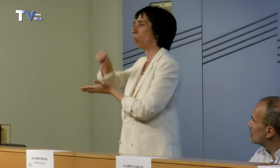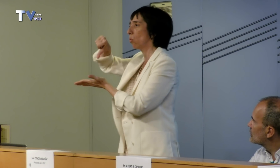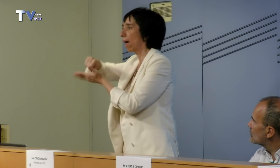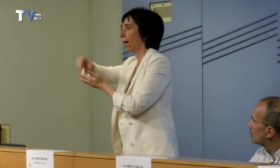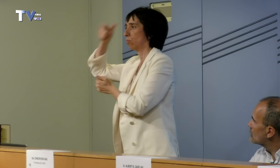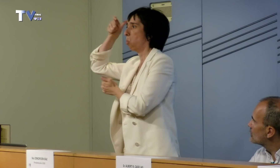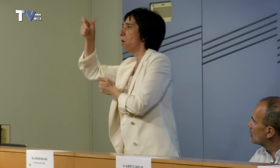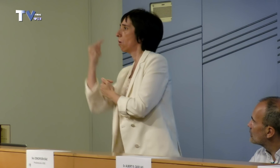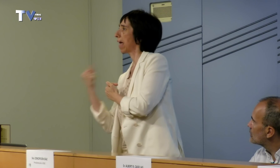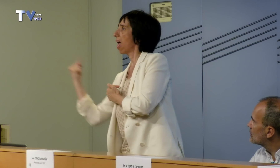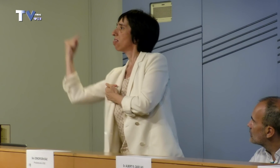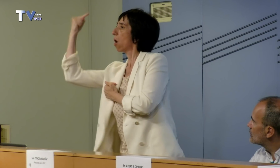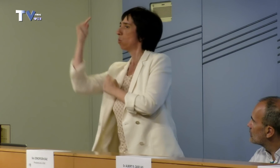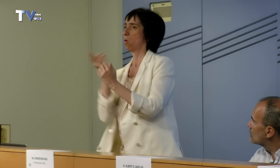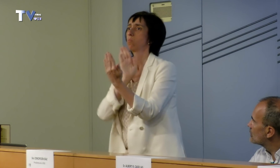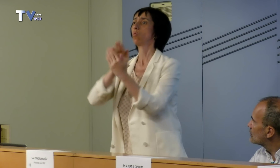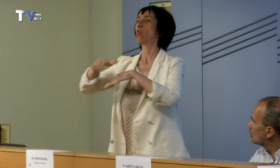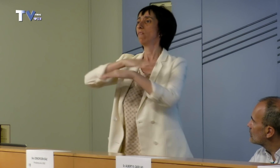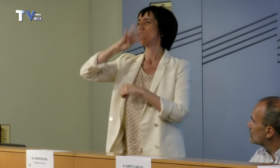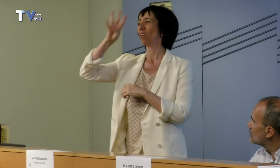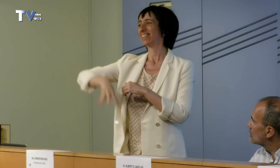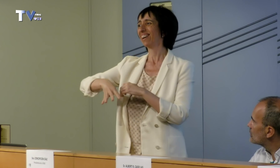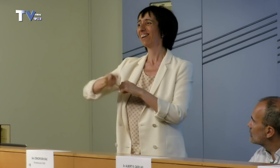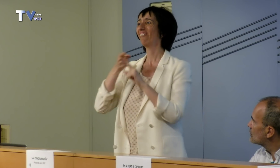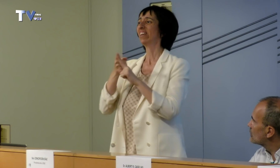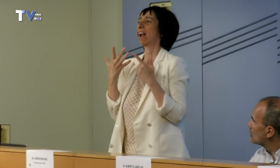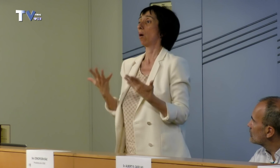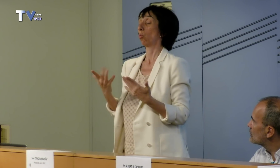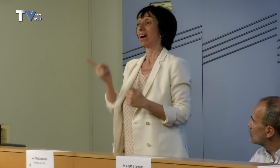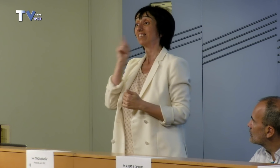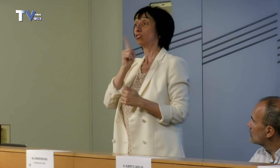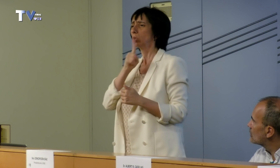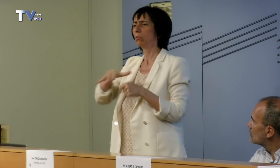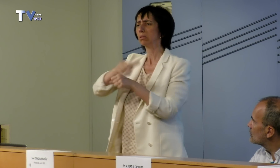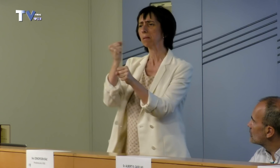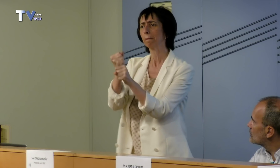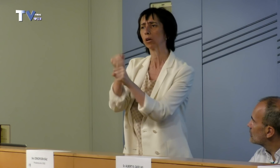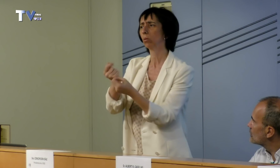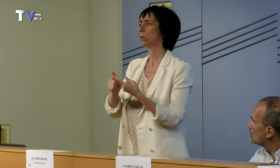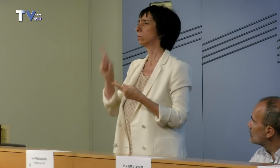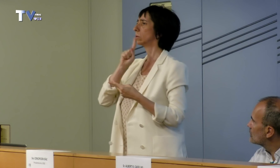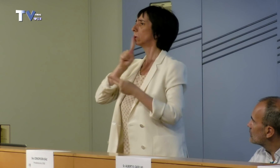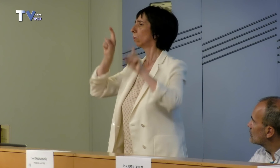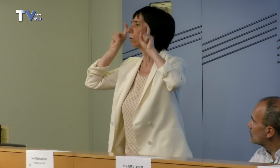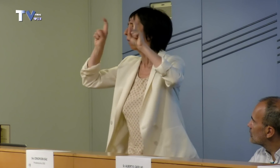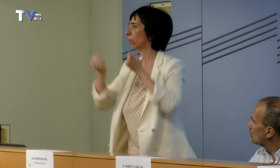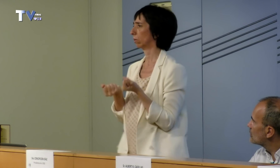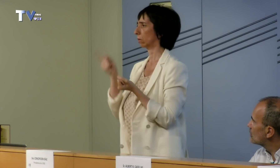que s'ha anat fent fins ara. A cada poble, a cada ciutat, a les administracions d'aquí de Catalunya, veure que les persones sordes